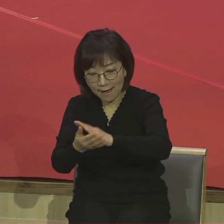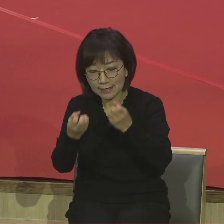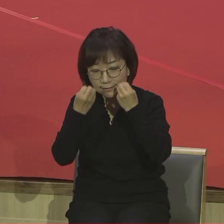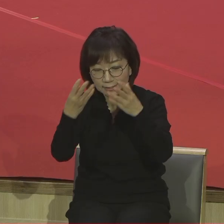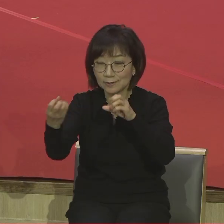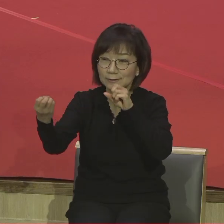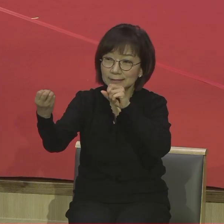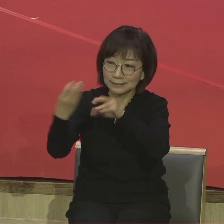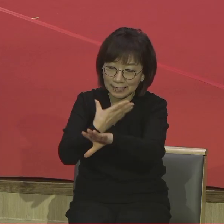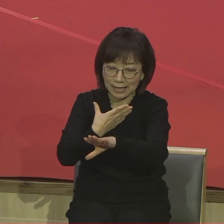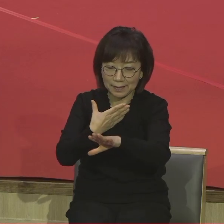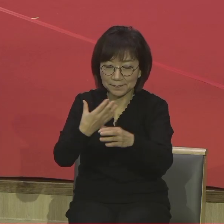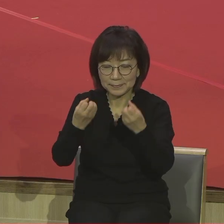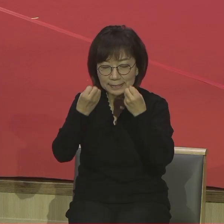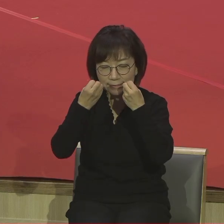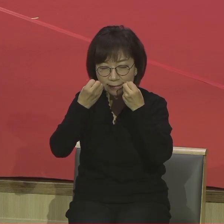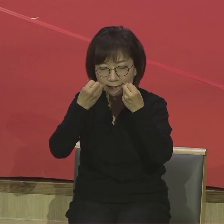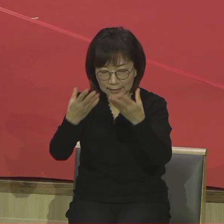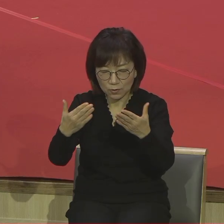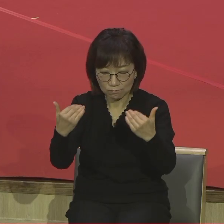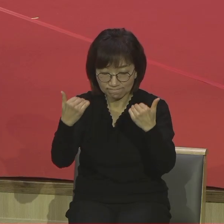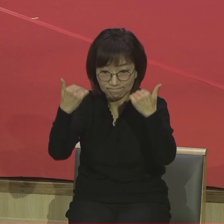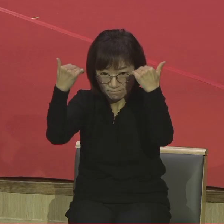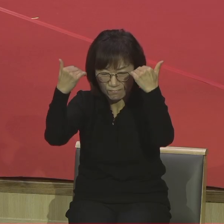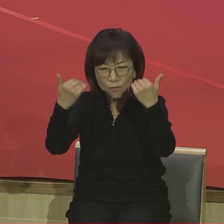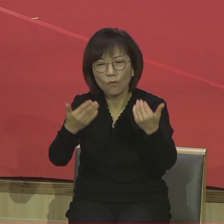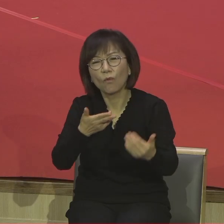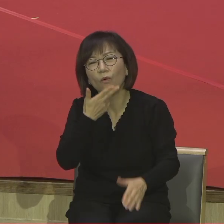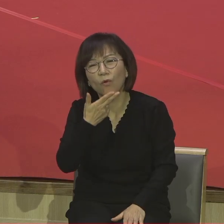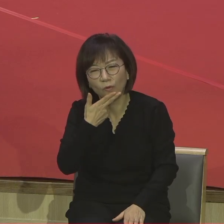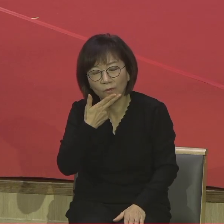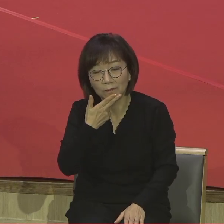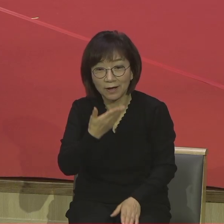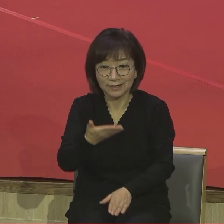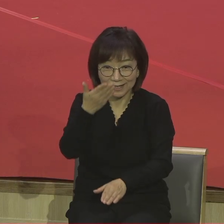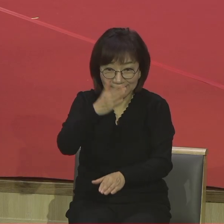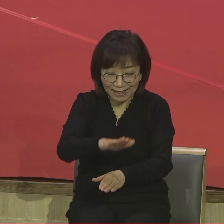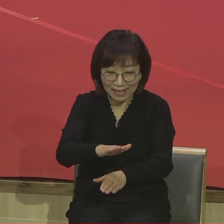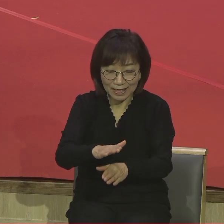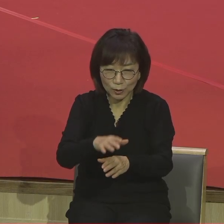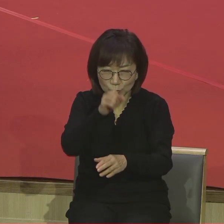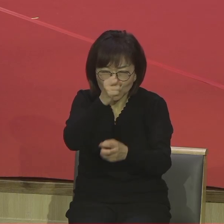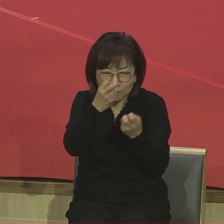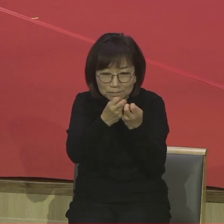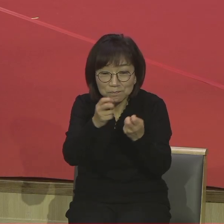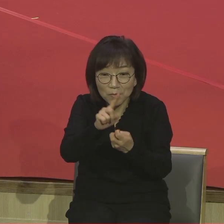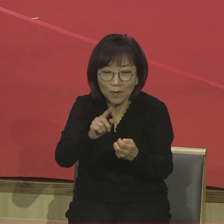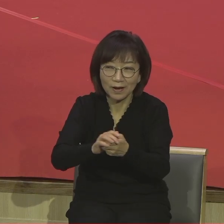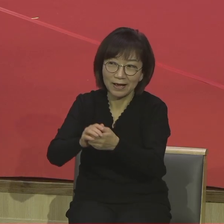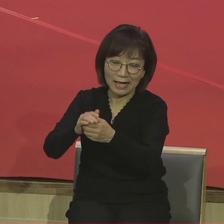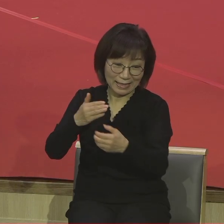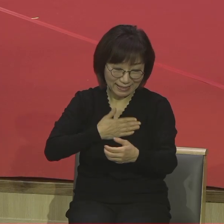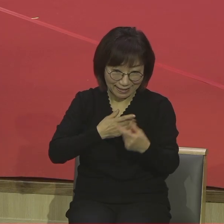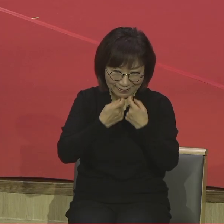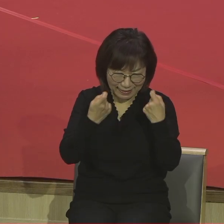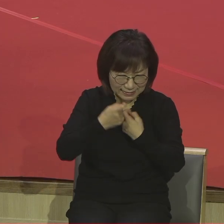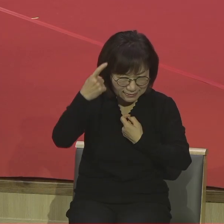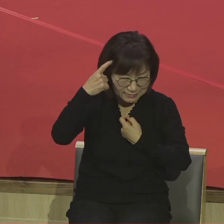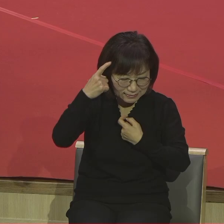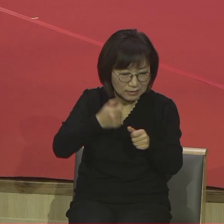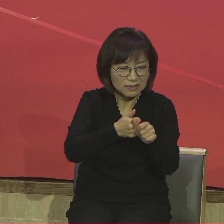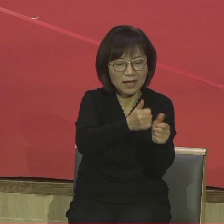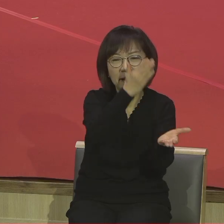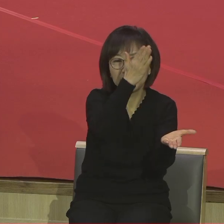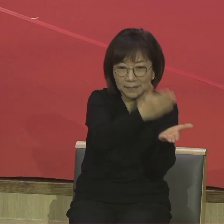성장 없지요. 하나님의 방법대로 신앙생활 해라. 인간 구원을 위한